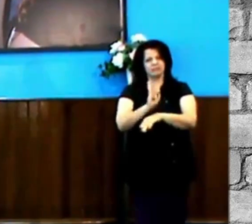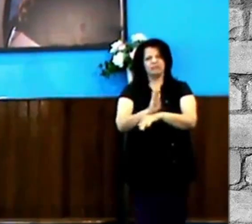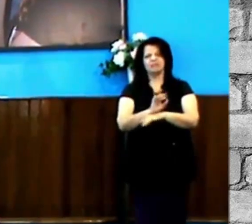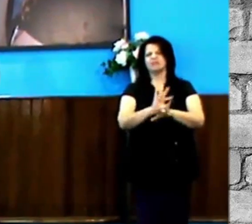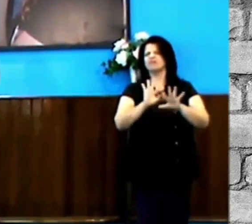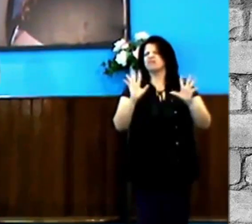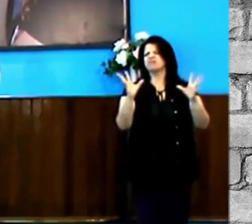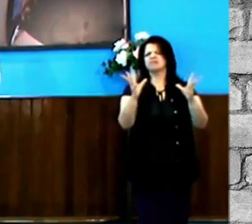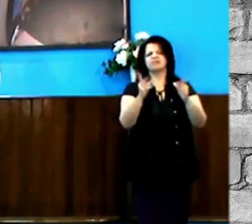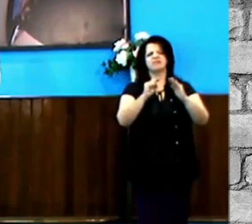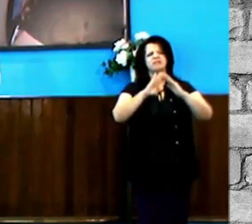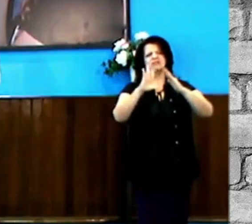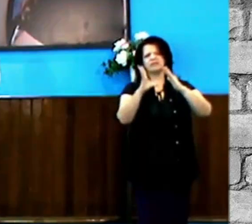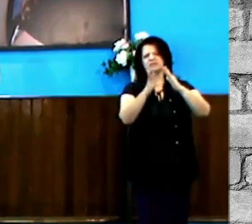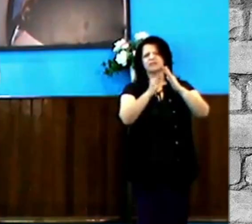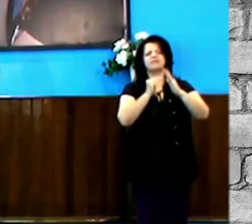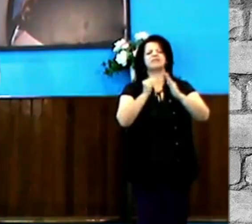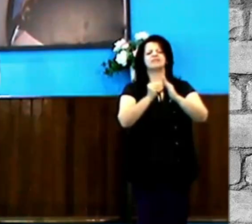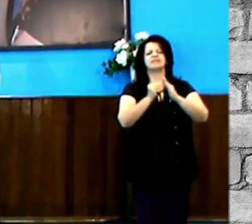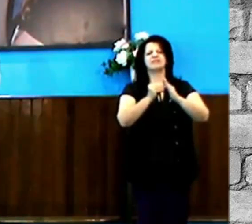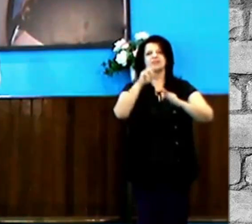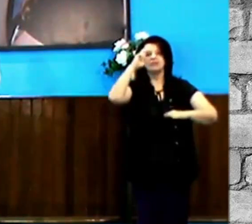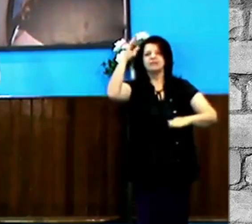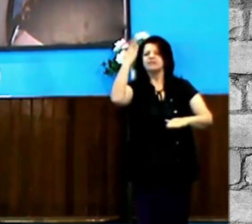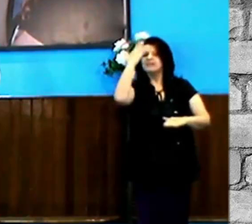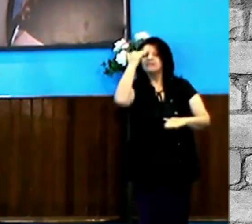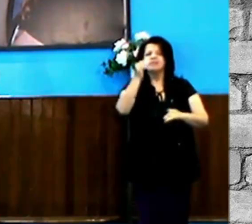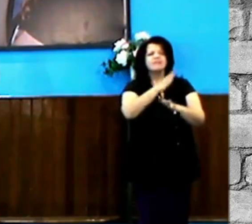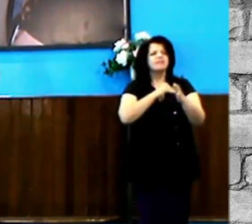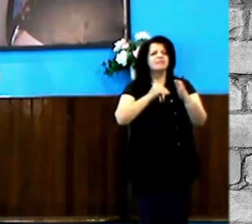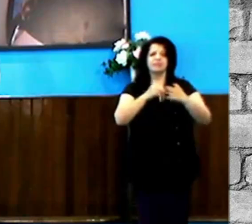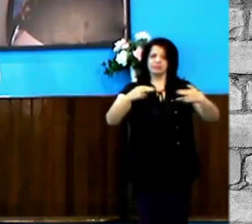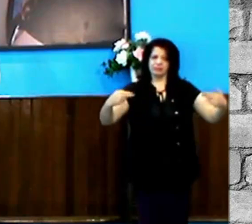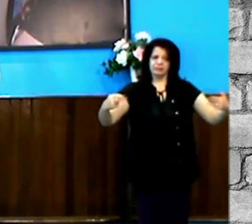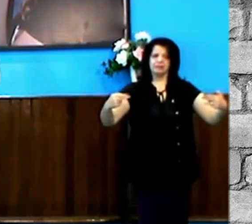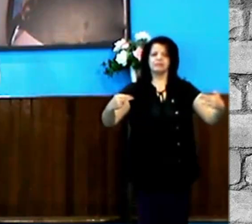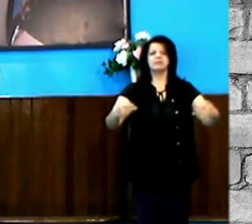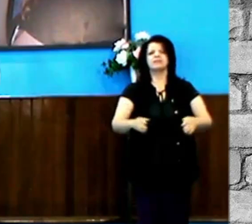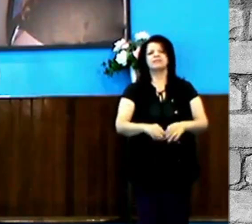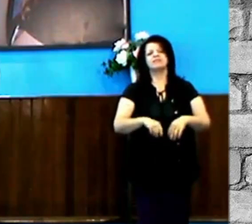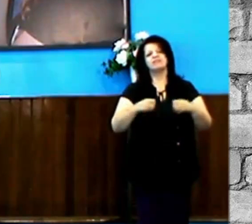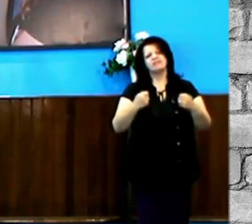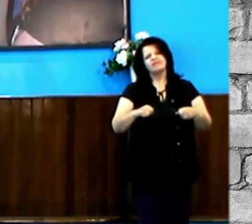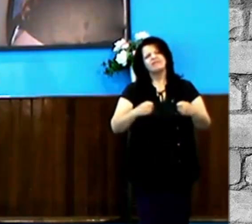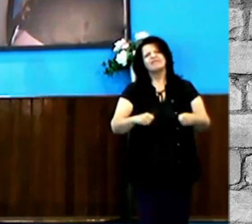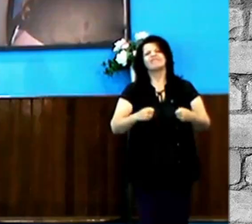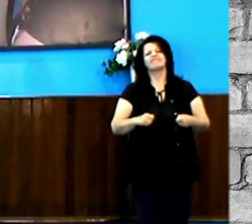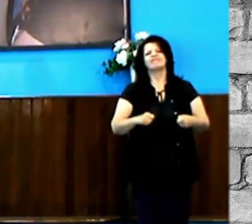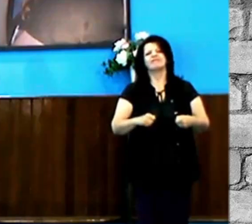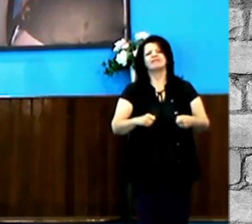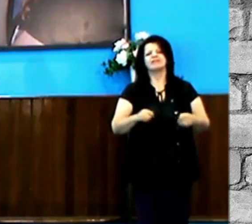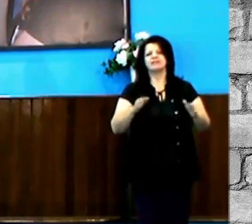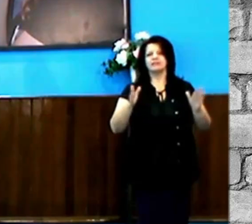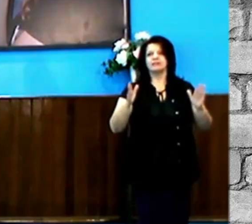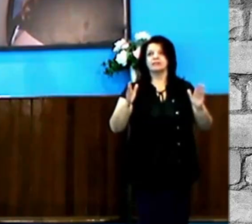sendo genérico aqui, mas é claro que o Senhor sabe e nós, como igreja local, já temos colocado muitas dessas diante de Deus. Agora mesmo